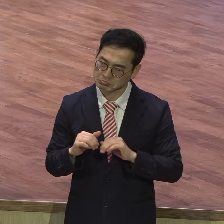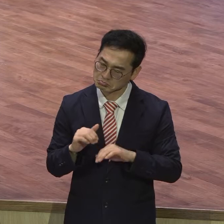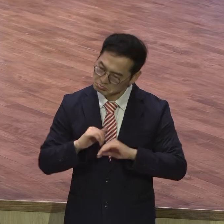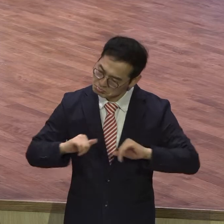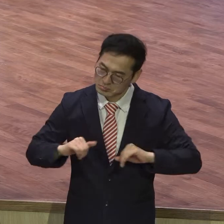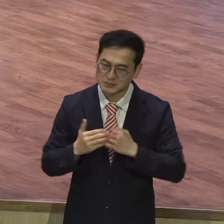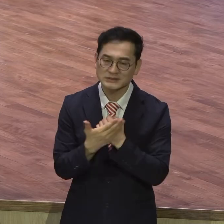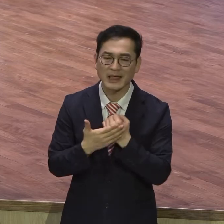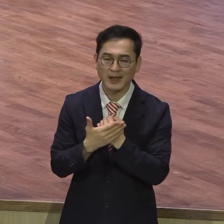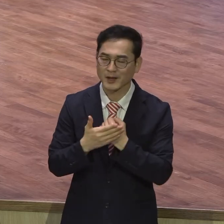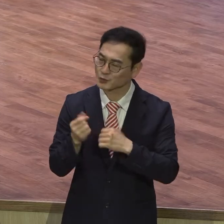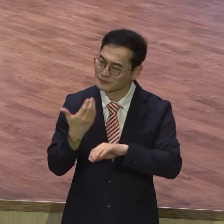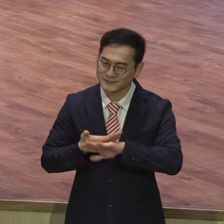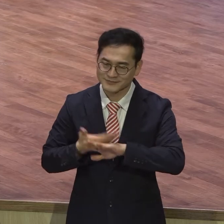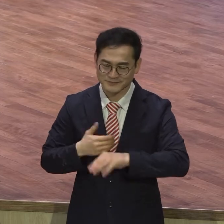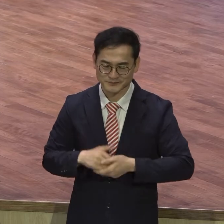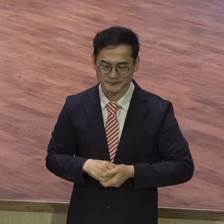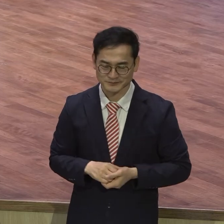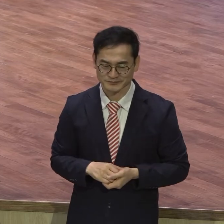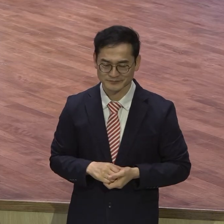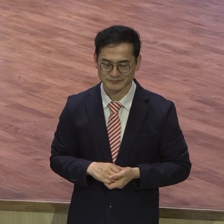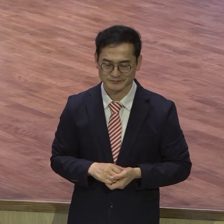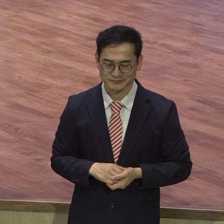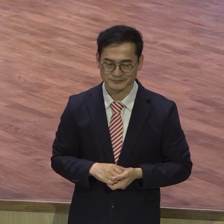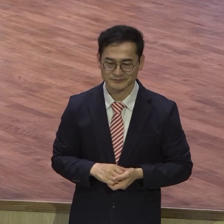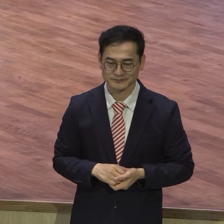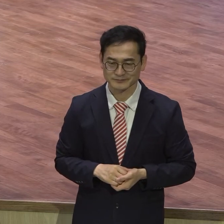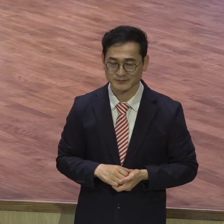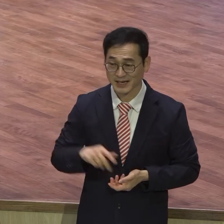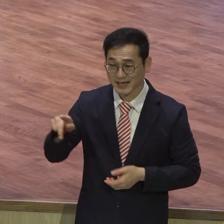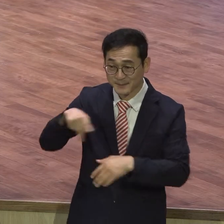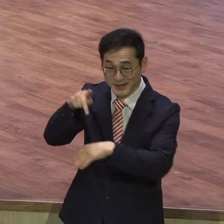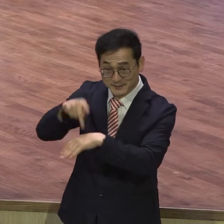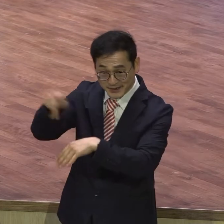문철 목사님이 그렇게 문자가 왔어요.